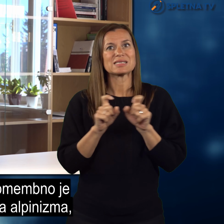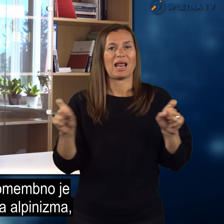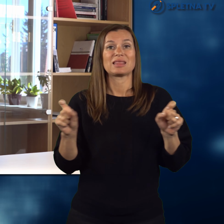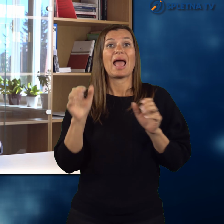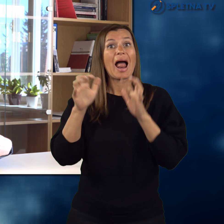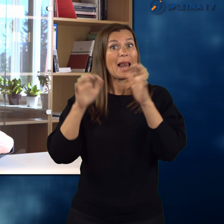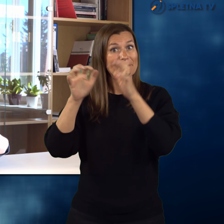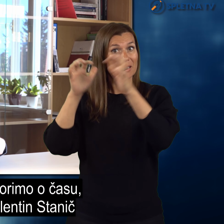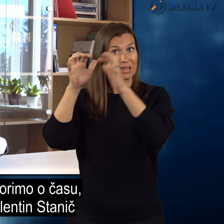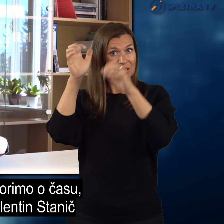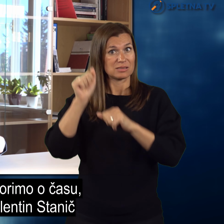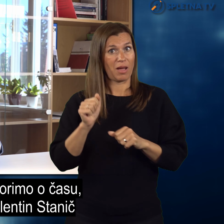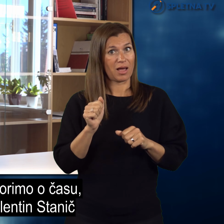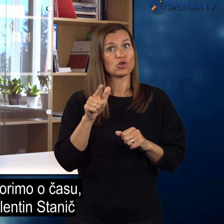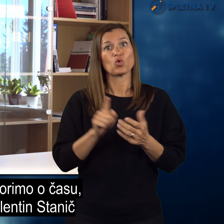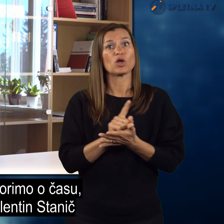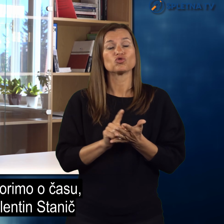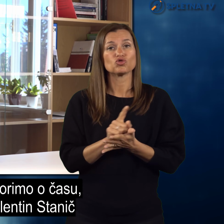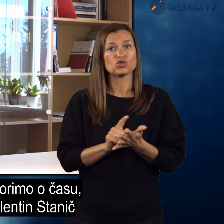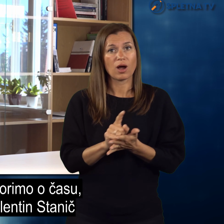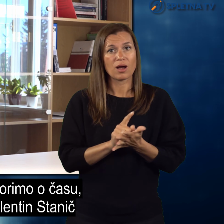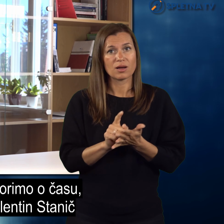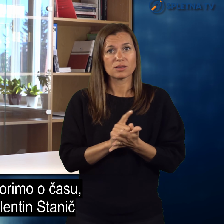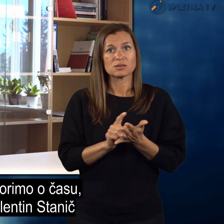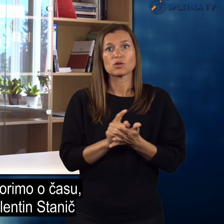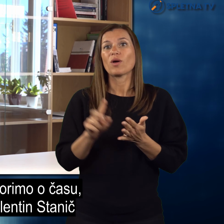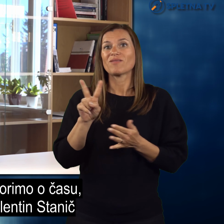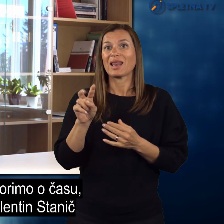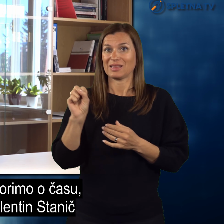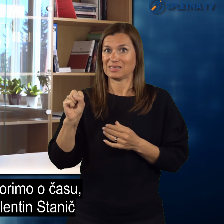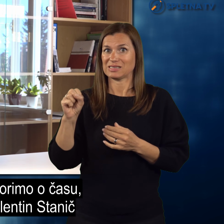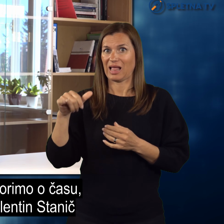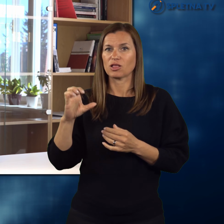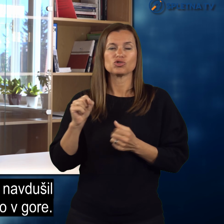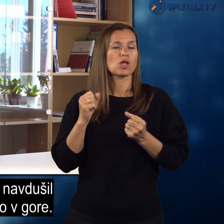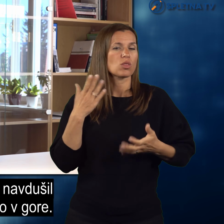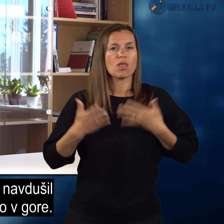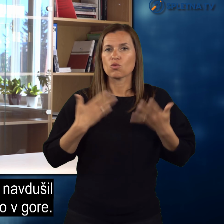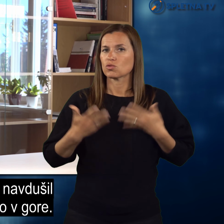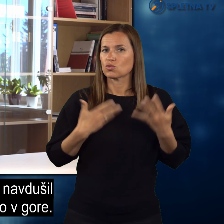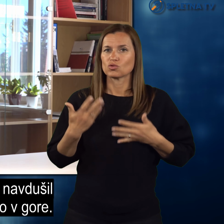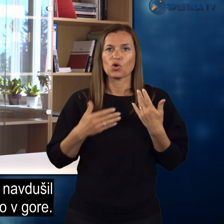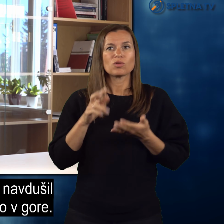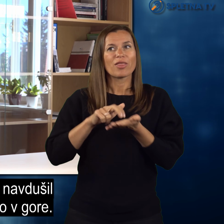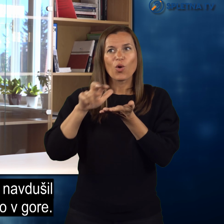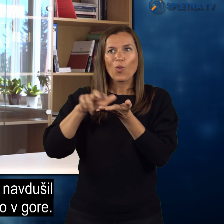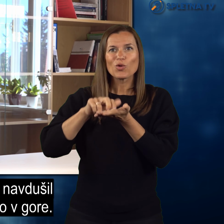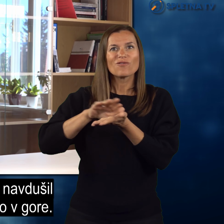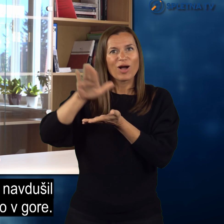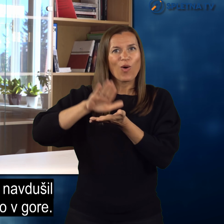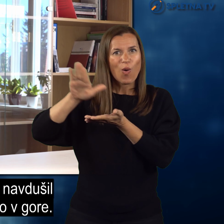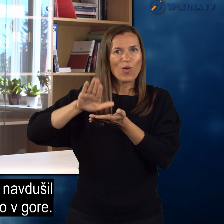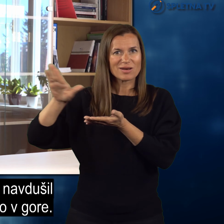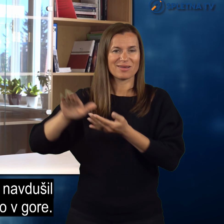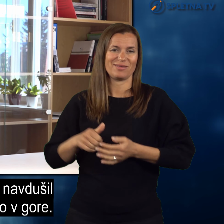alpinizma, se pravi, govorimo o času, ko se je Valentin Stanič izredno navdušil nad hojo v